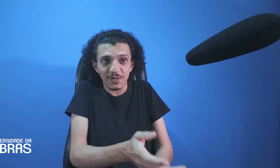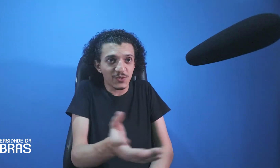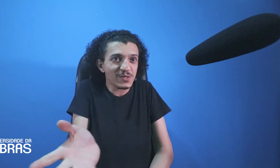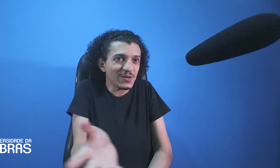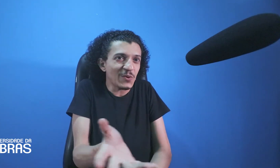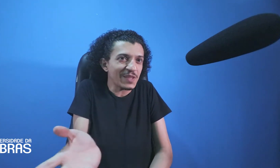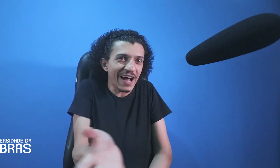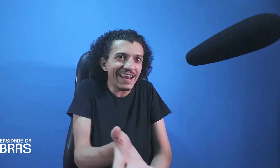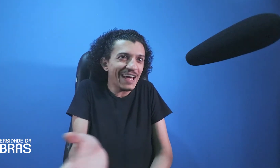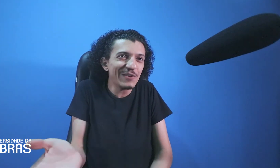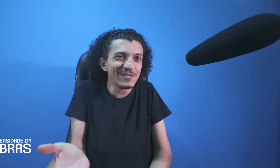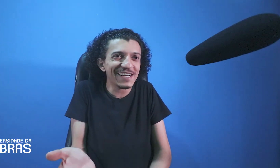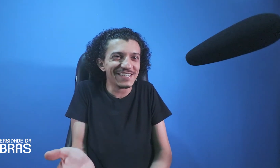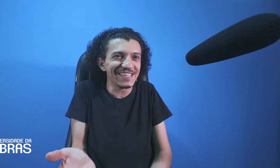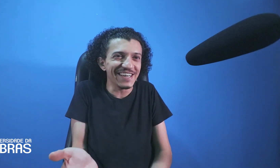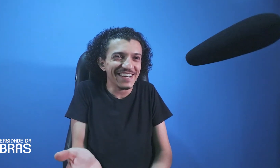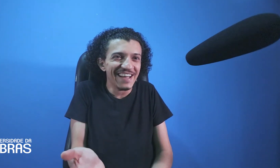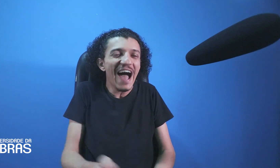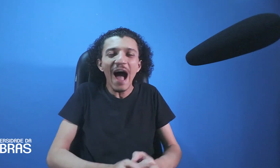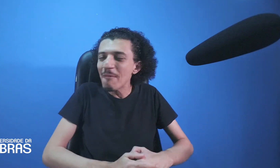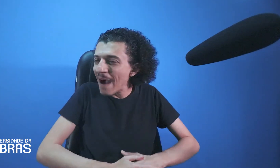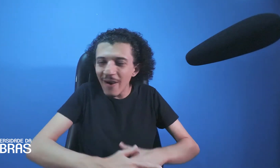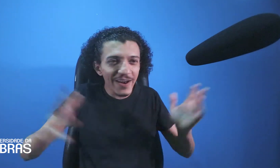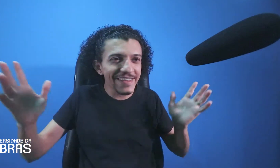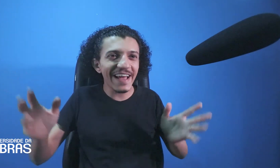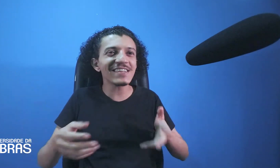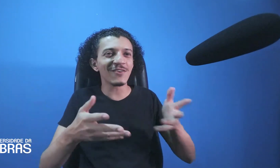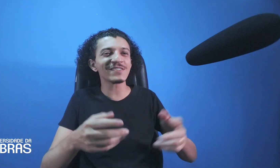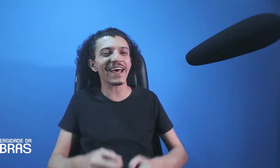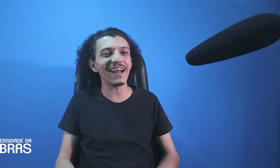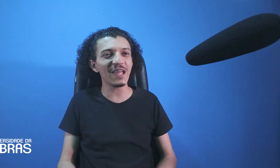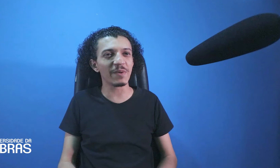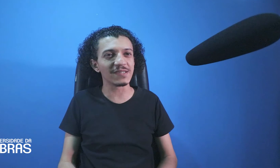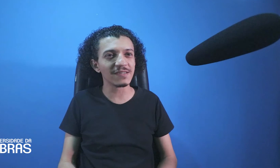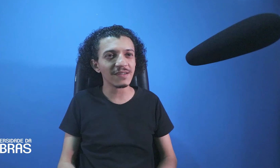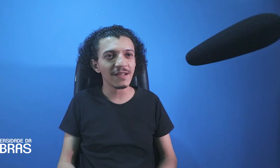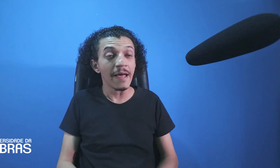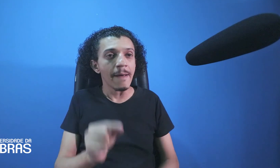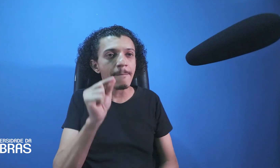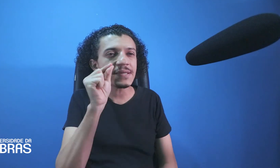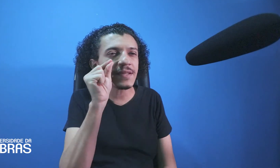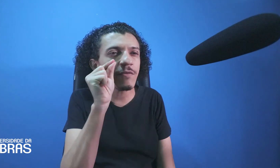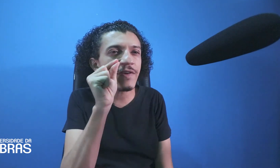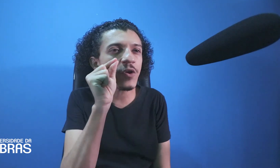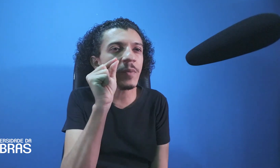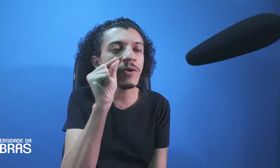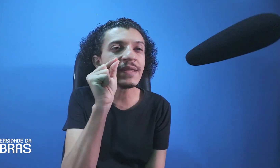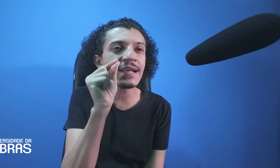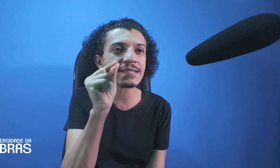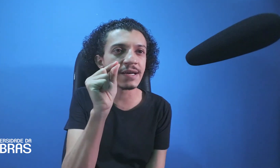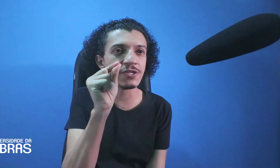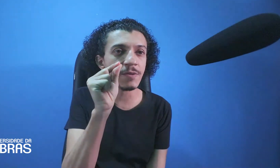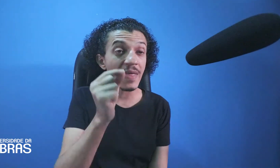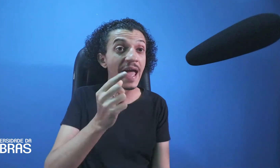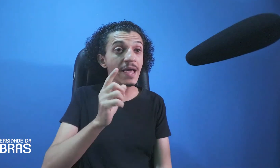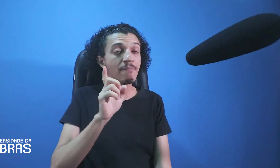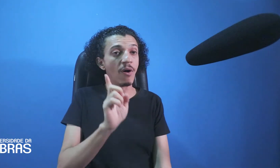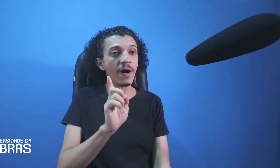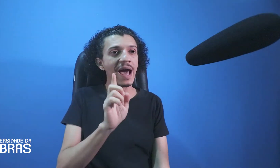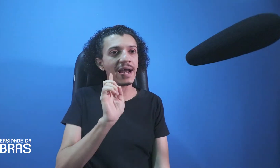pessoas encontrarem aí no dia a dia, a maioria deles vão usar a Libras. Mas tem um fenômeno interessante. Embora a